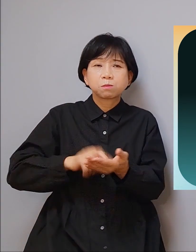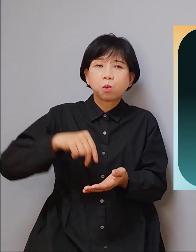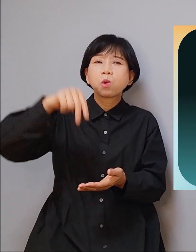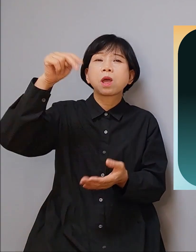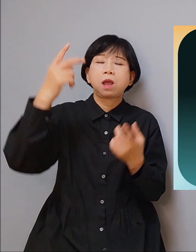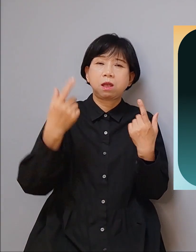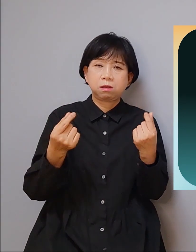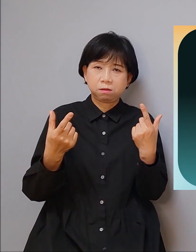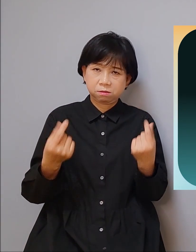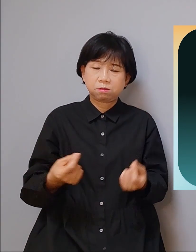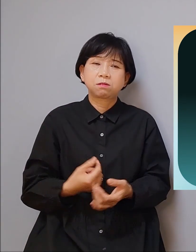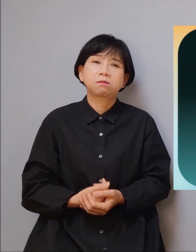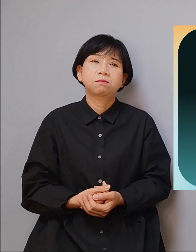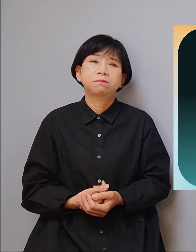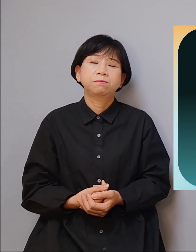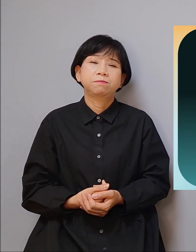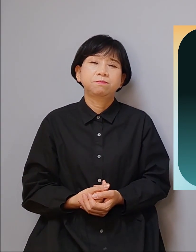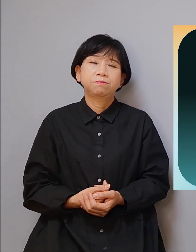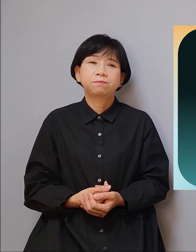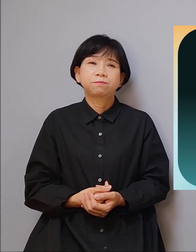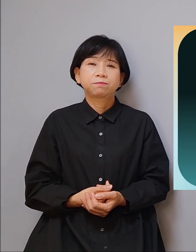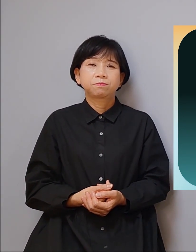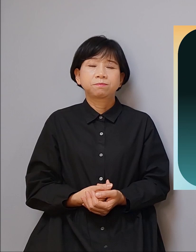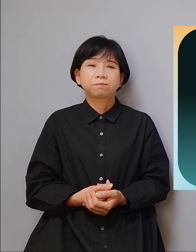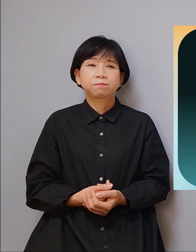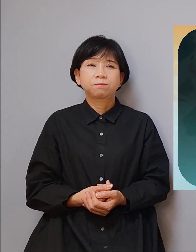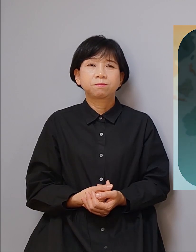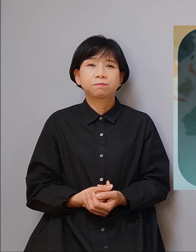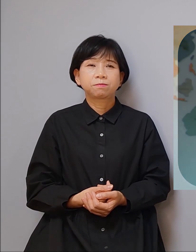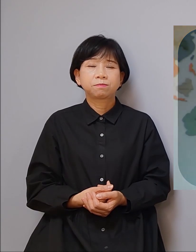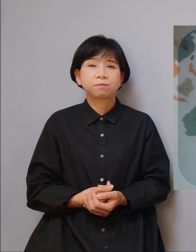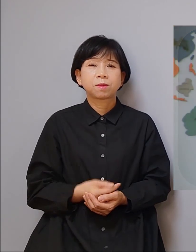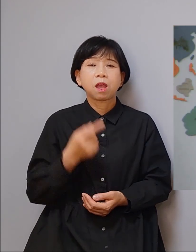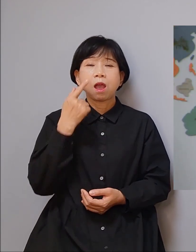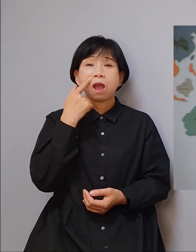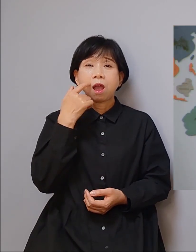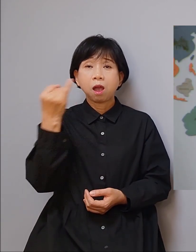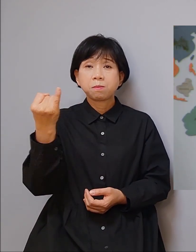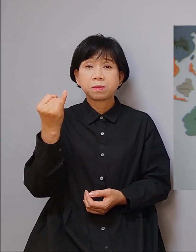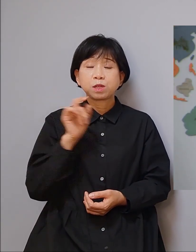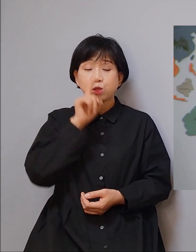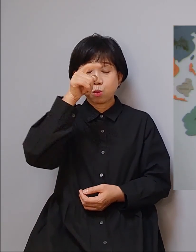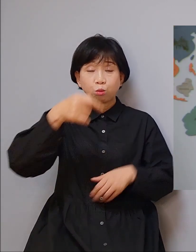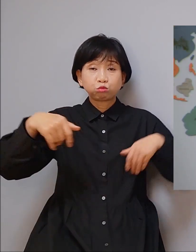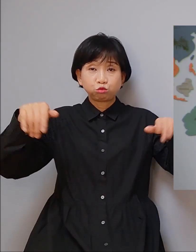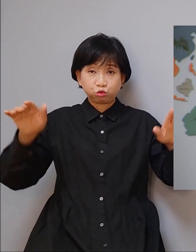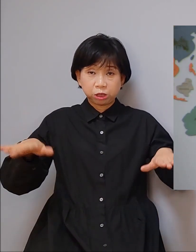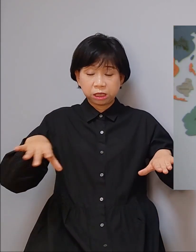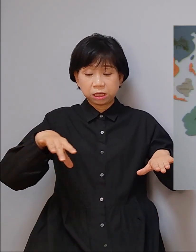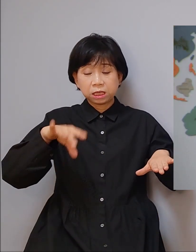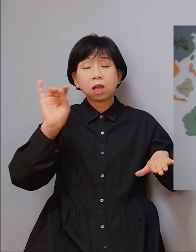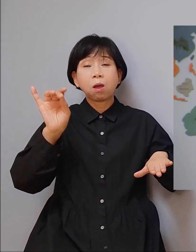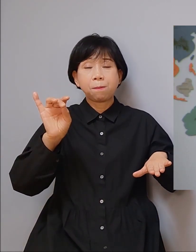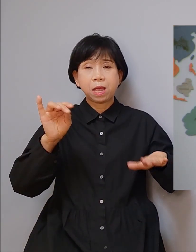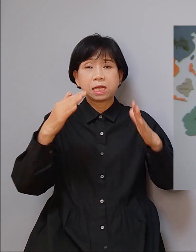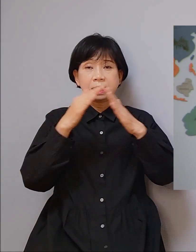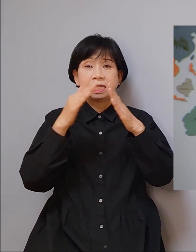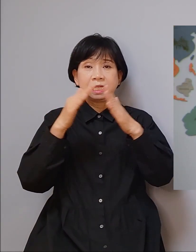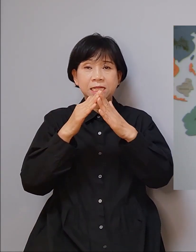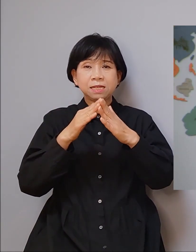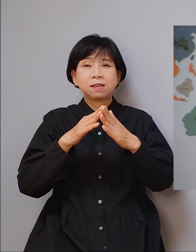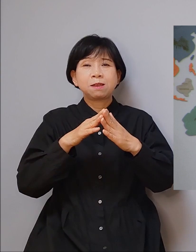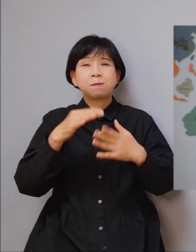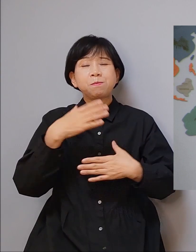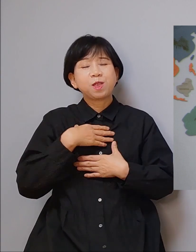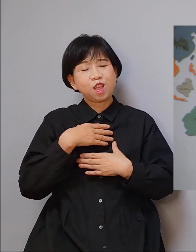올라감 같을 것이요. 아멘. 어미 독수리는 처음 둥지를 지을 때 아주 편안하게